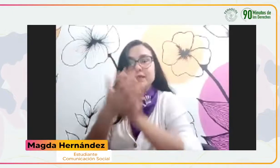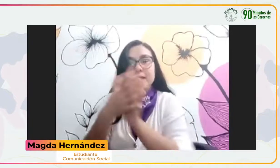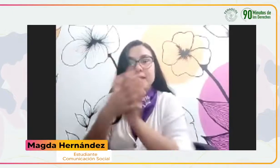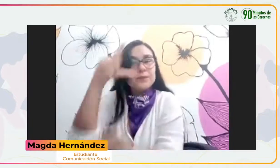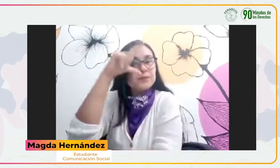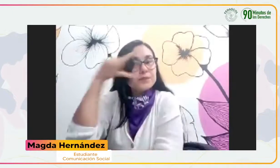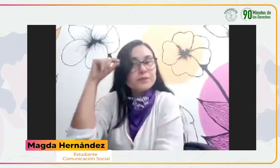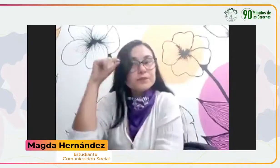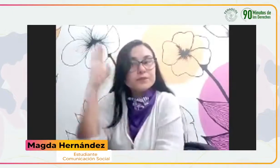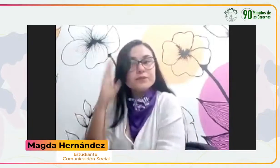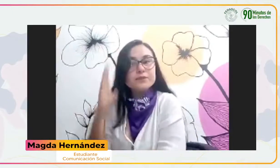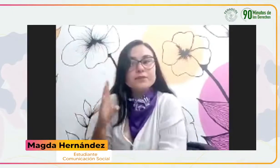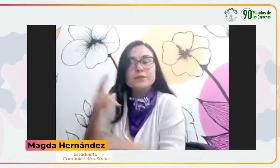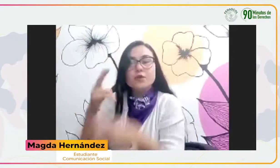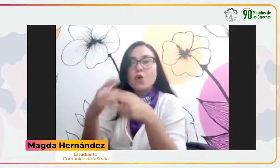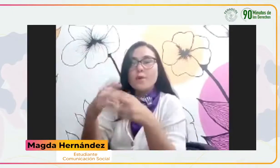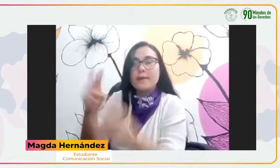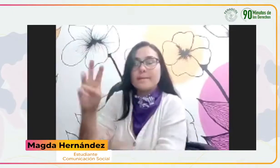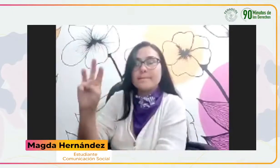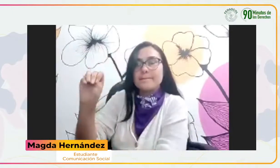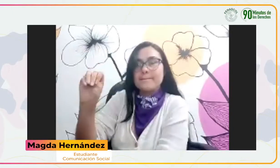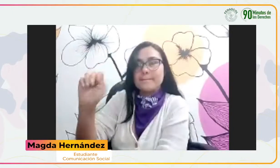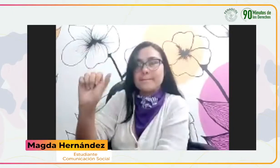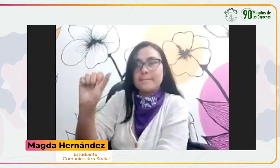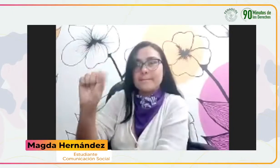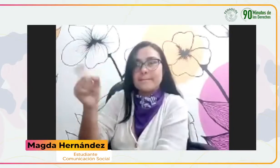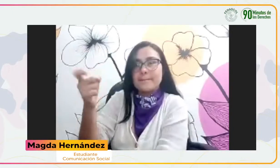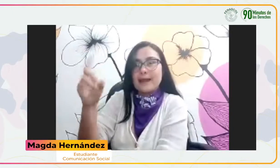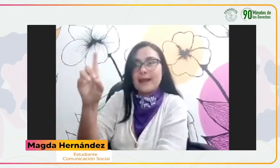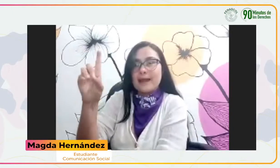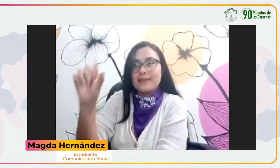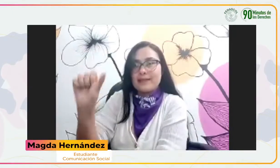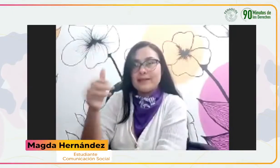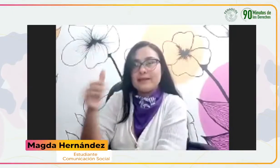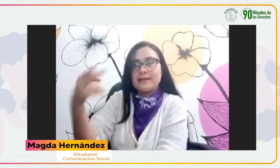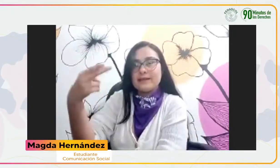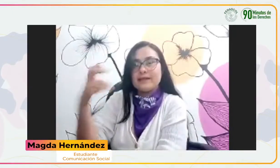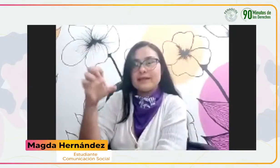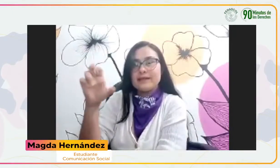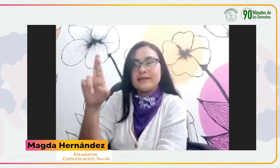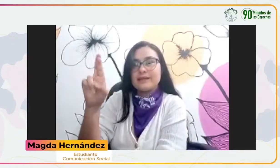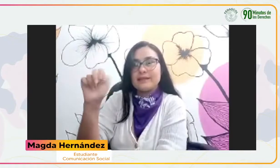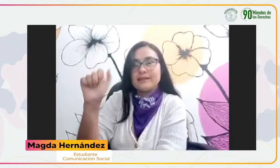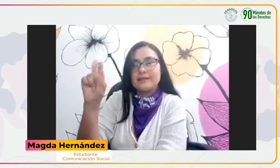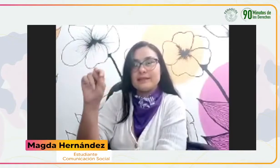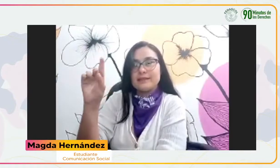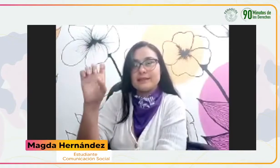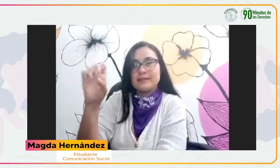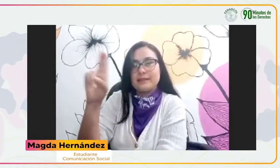somos muchas aquí en Colombia. Mi seña es esta, mi nombre es Magda Hernández.